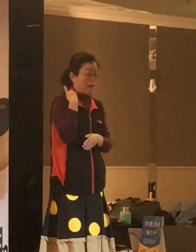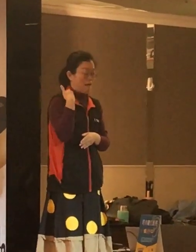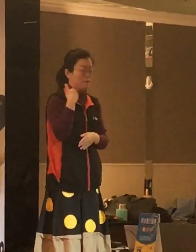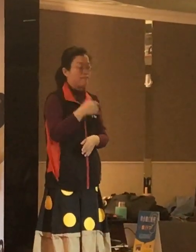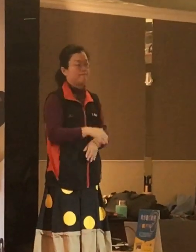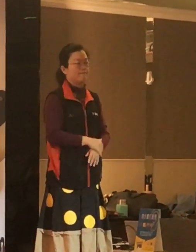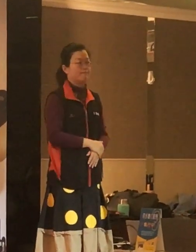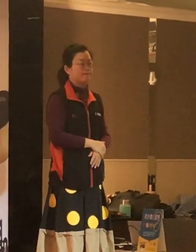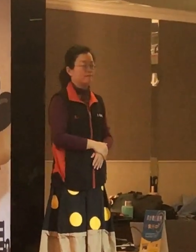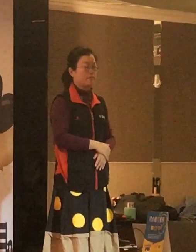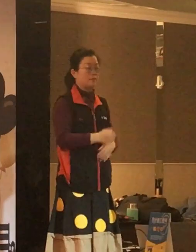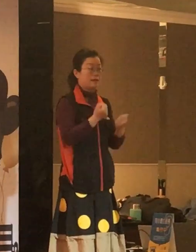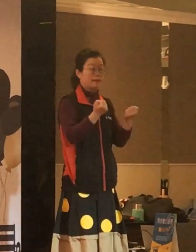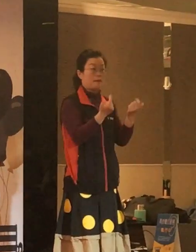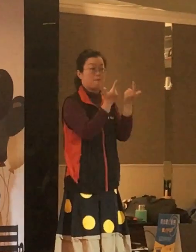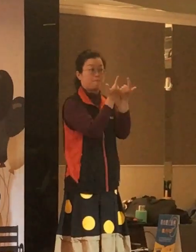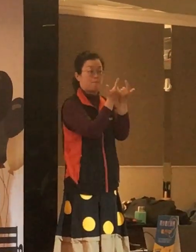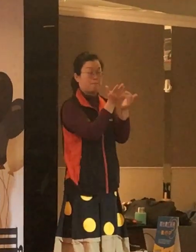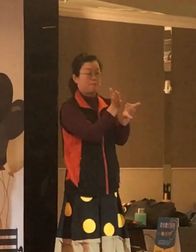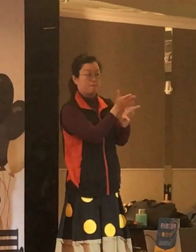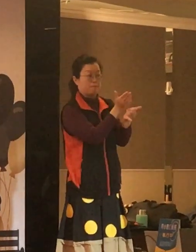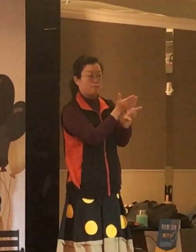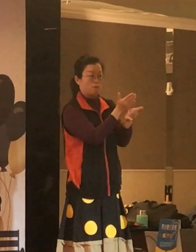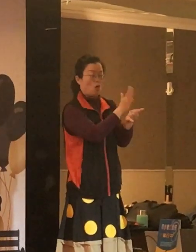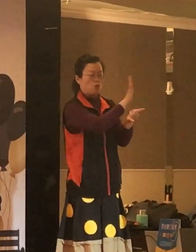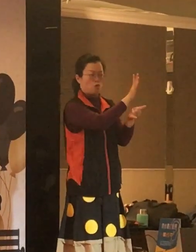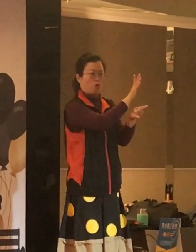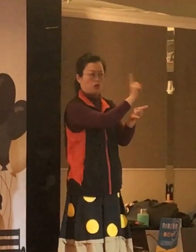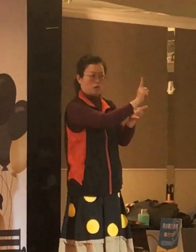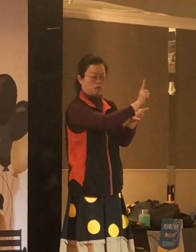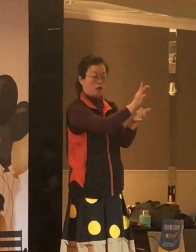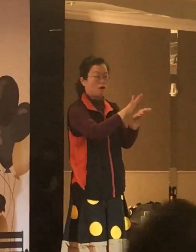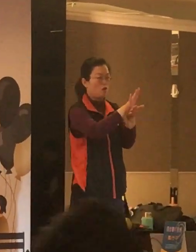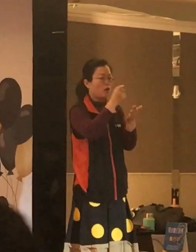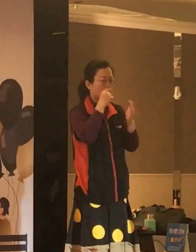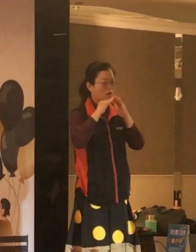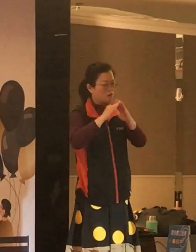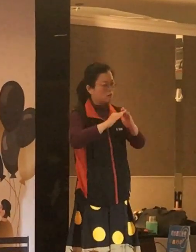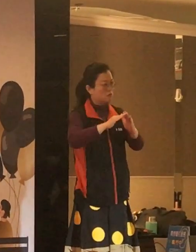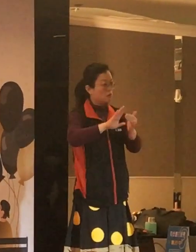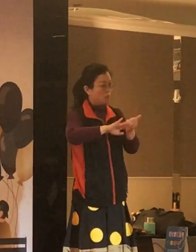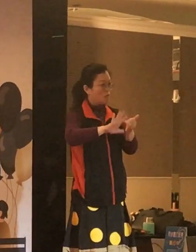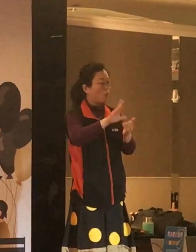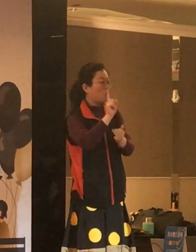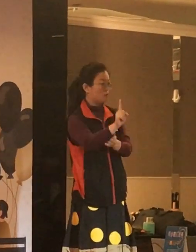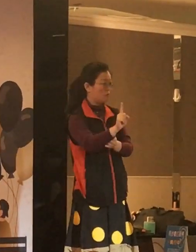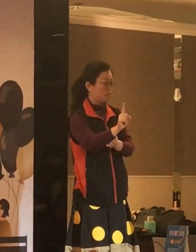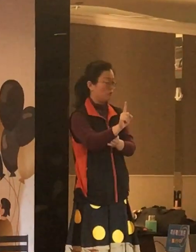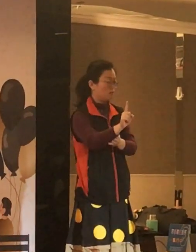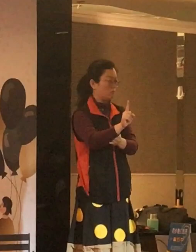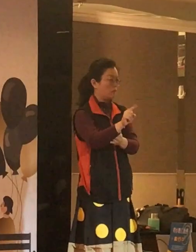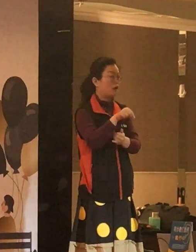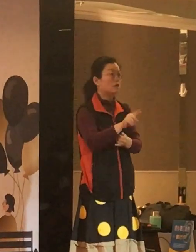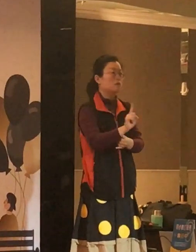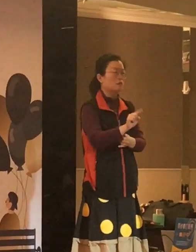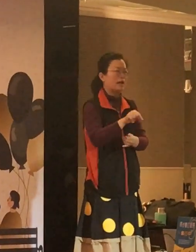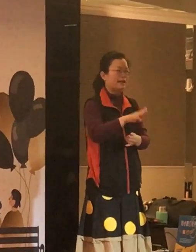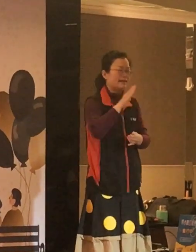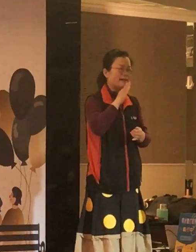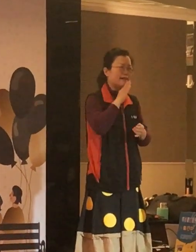就是说在北部曾经有一个，好，后来台南市也有一个，有一位，就是说他是玻璃娃